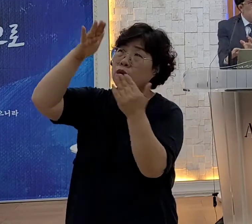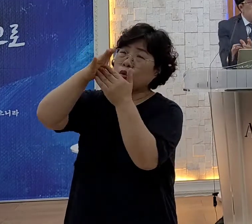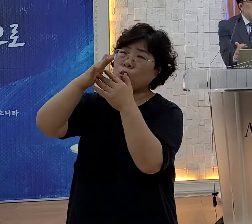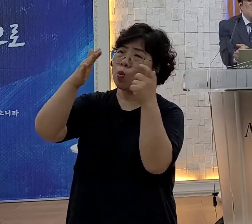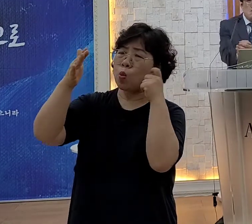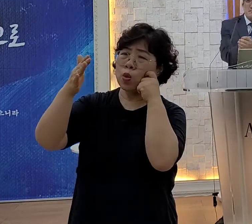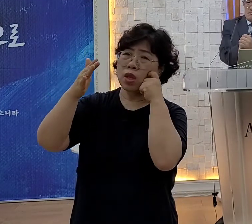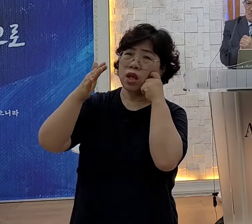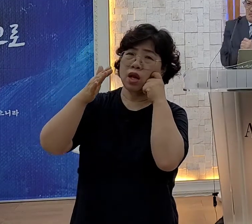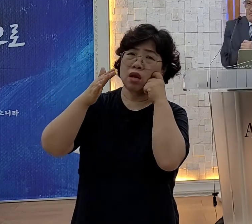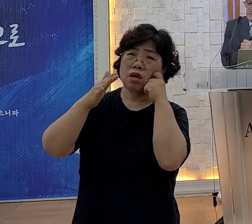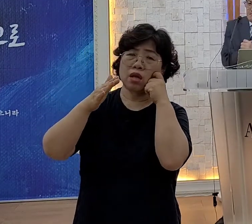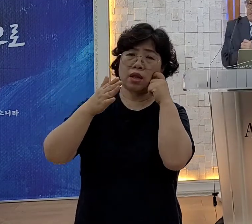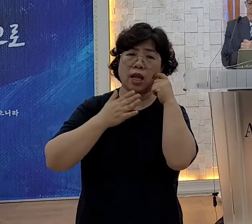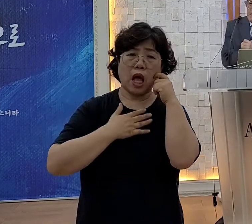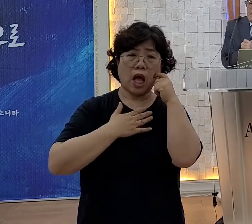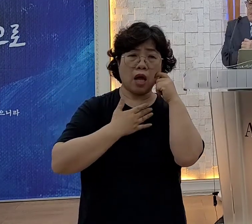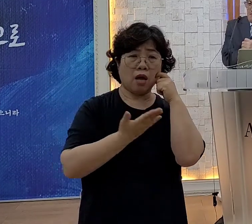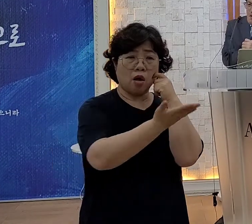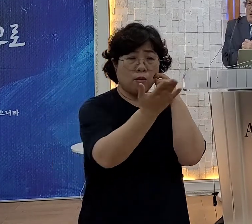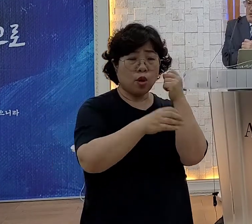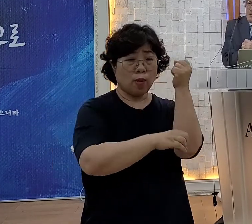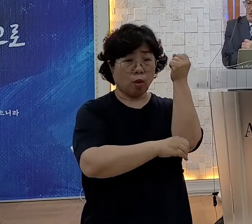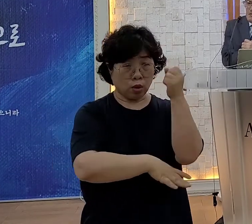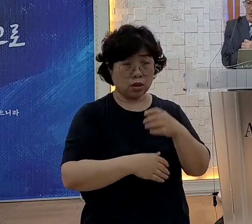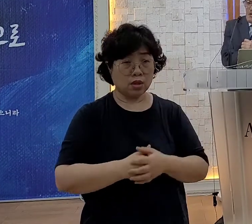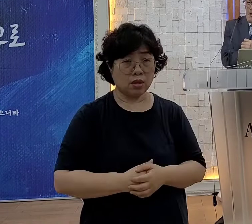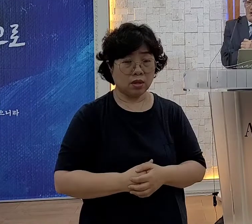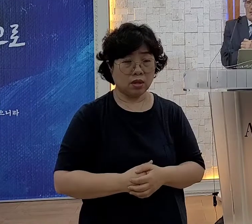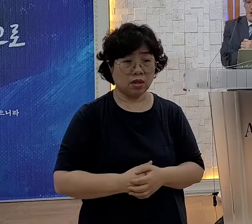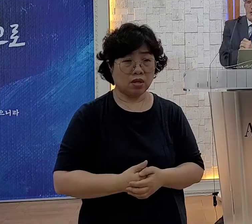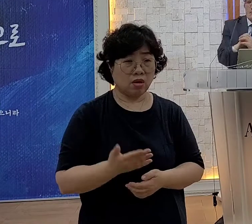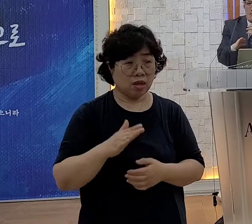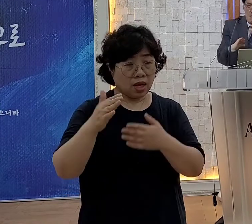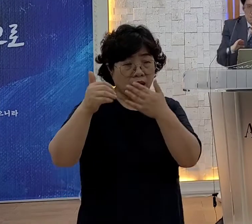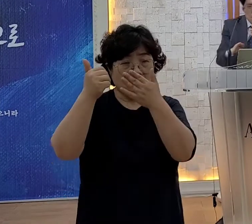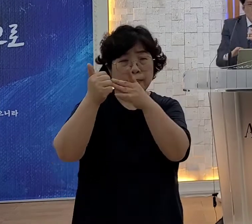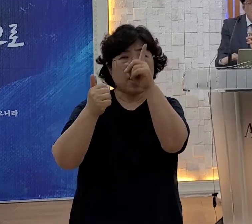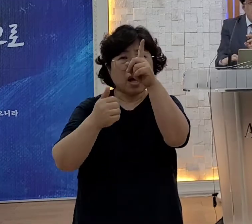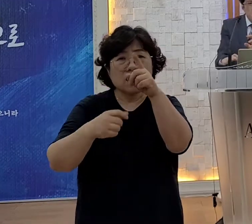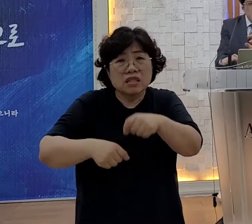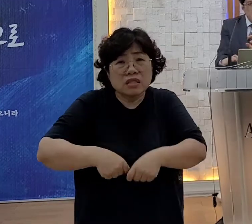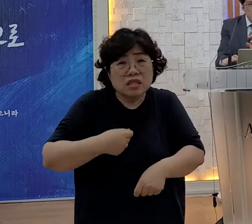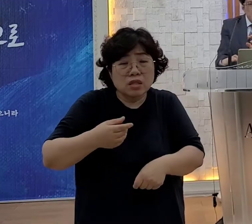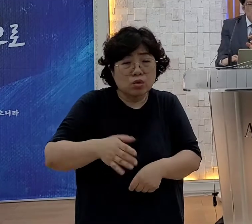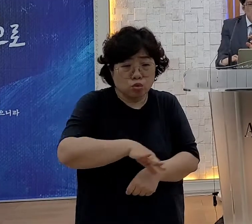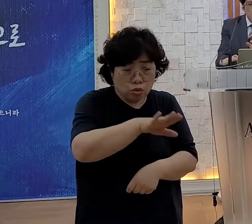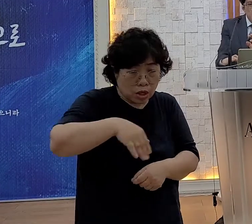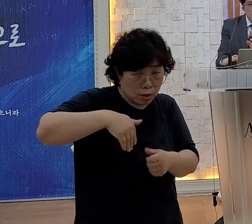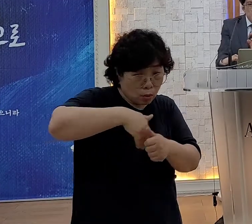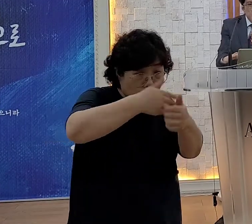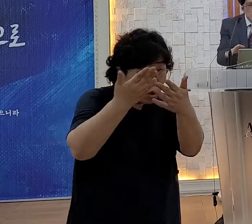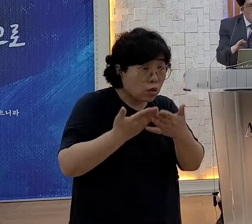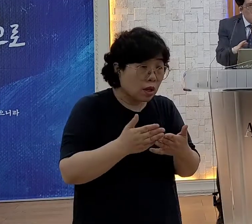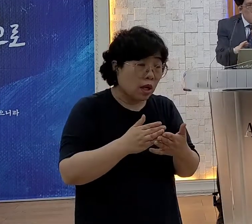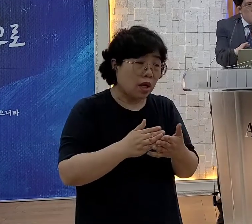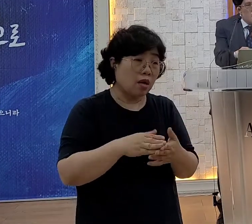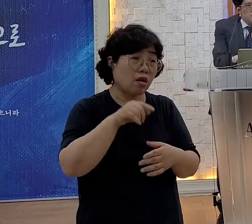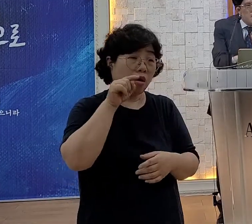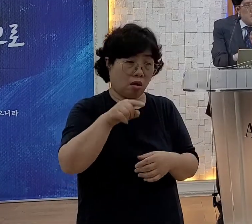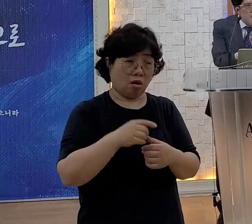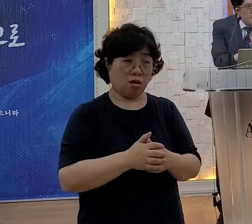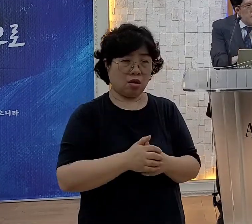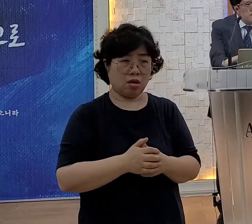없다. 이게 우리의 본질이에요. 그런데 오늘 하나님께서 하나님의 한 의를 우리에게 보여주셨다. 이 사실을 오늘